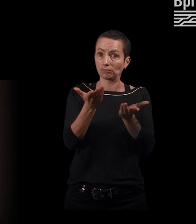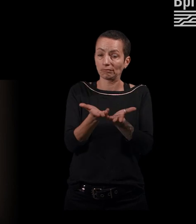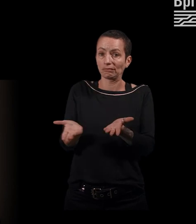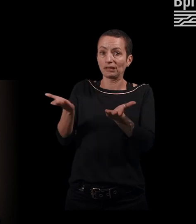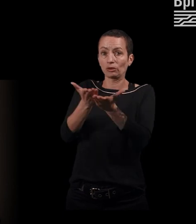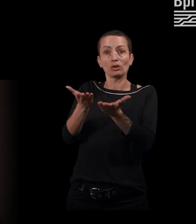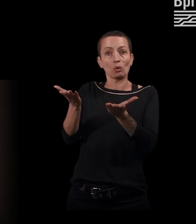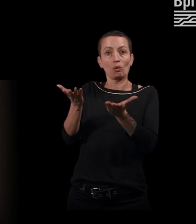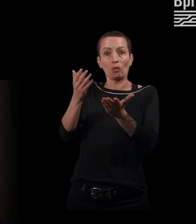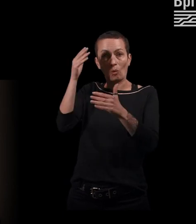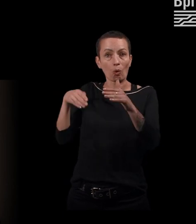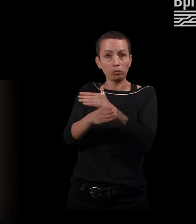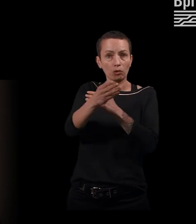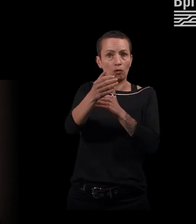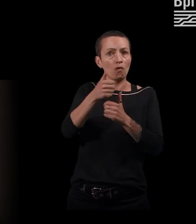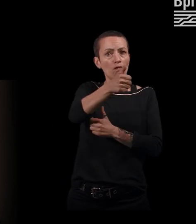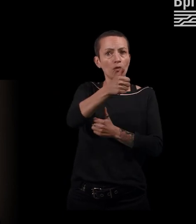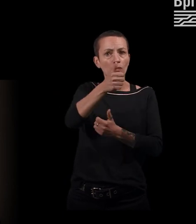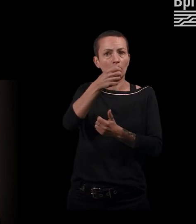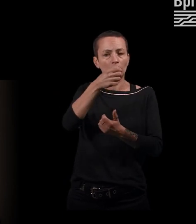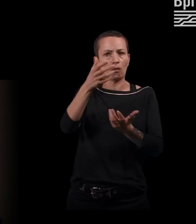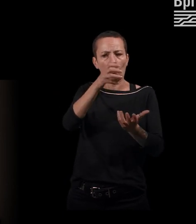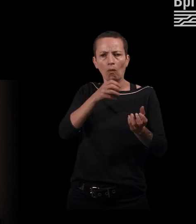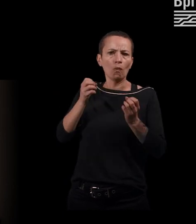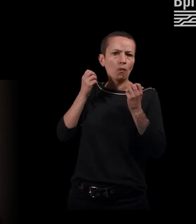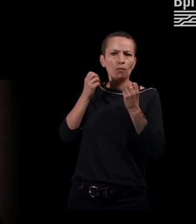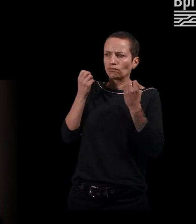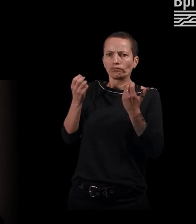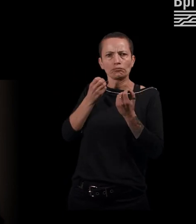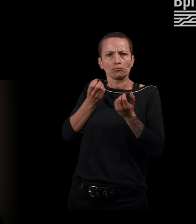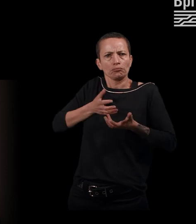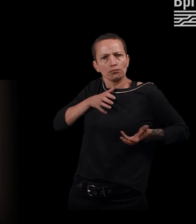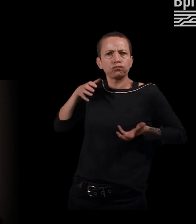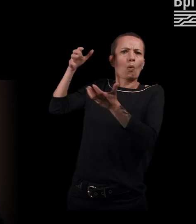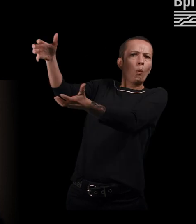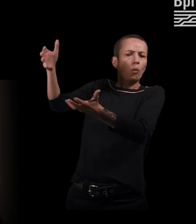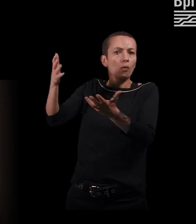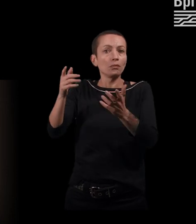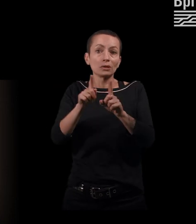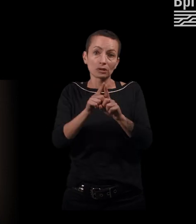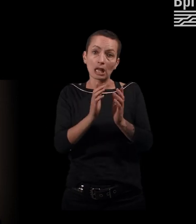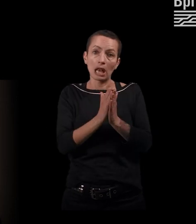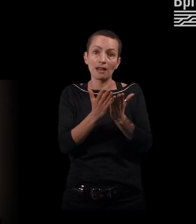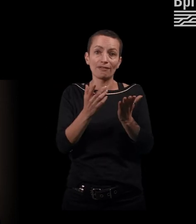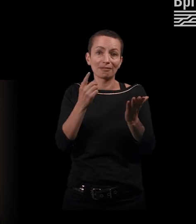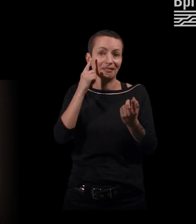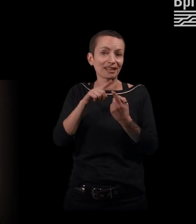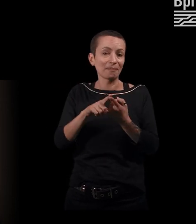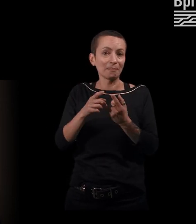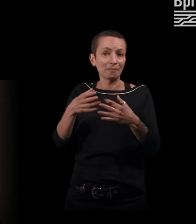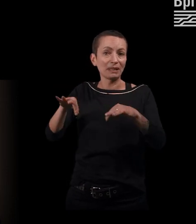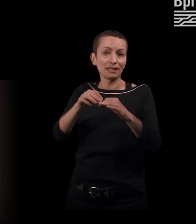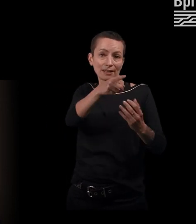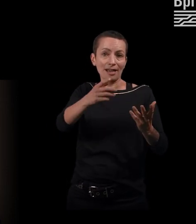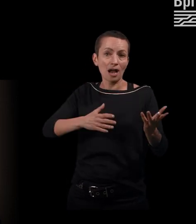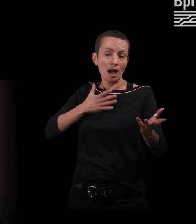dit, sur la corruption, entre autres choses, mais c'est aussi un livre d'amour pour un pays et pour